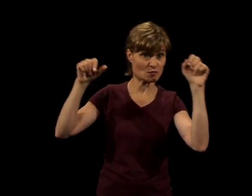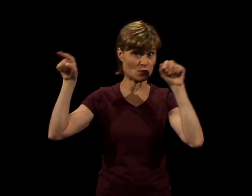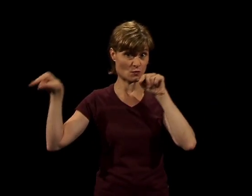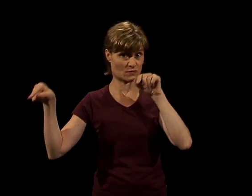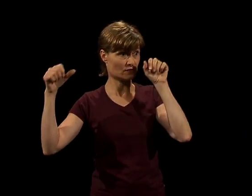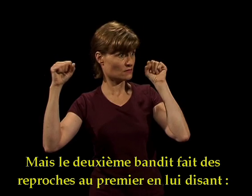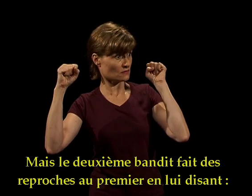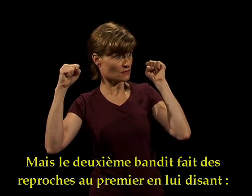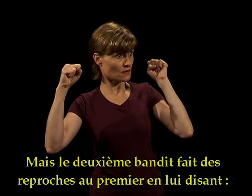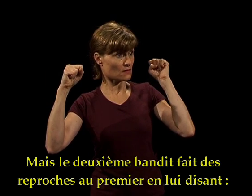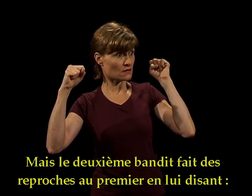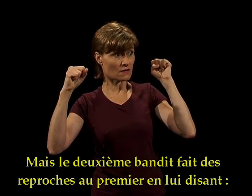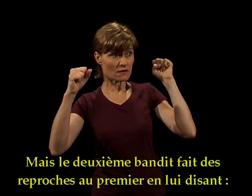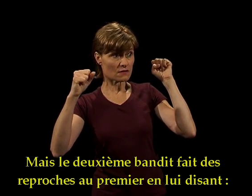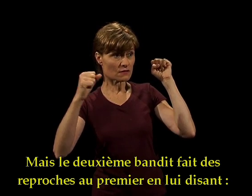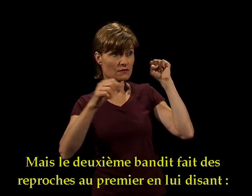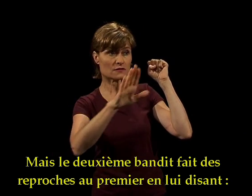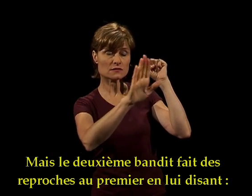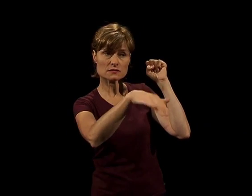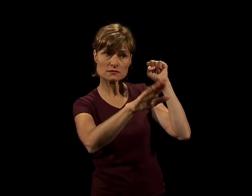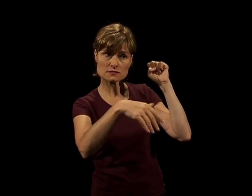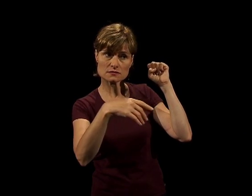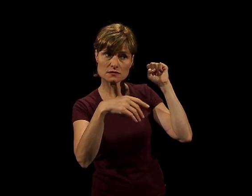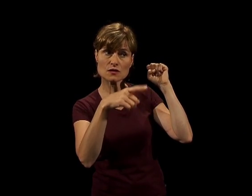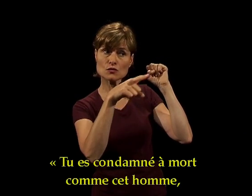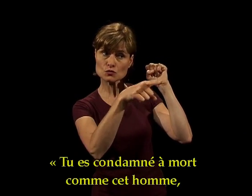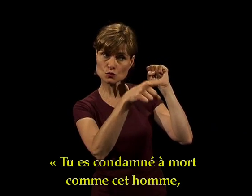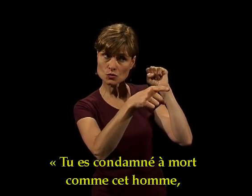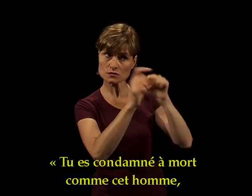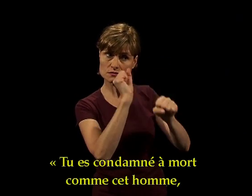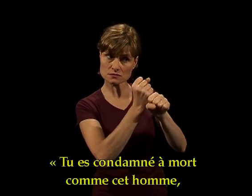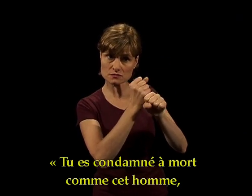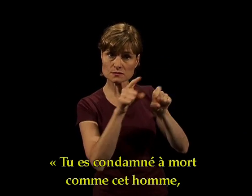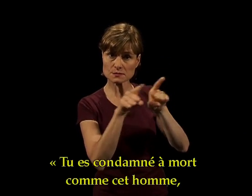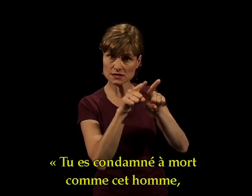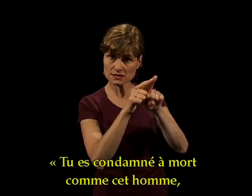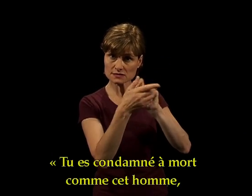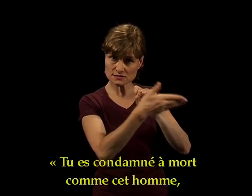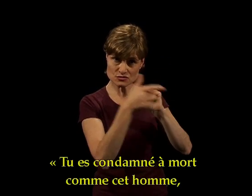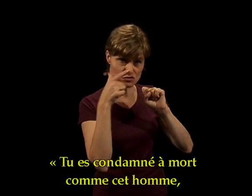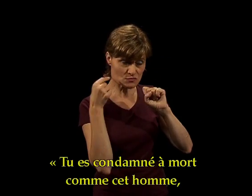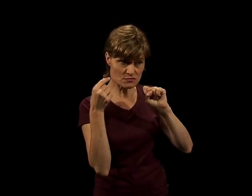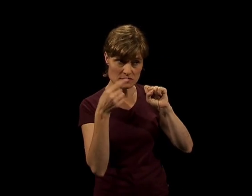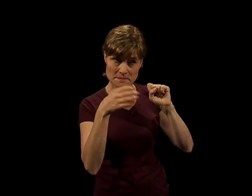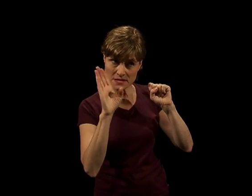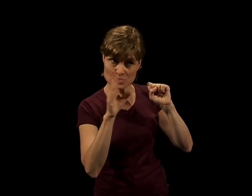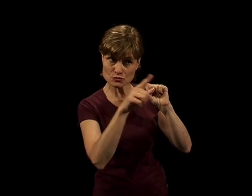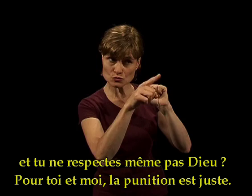fait des reproches au premier en lui disant « Tu es condamné à mort comme cet homme, et tu ne respectes même pas